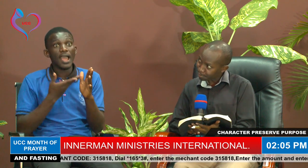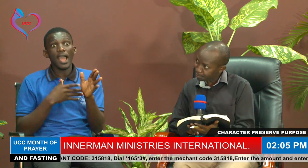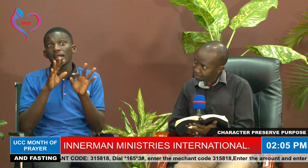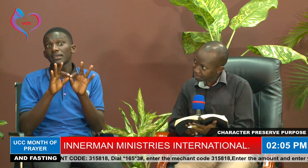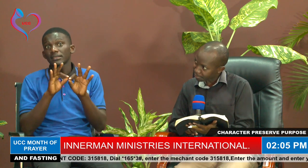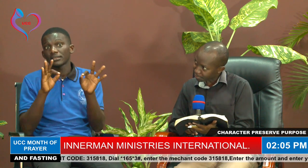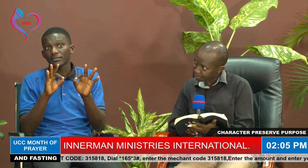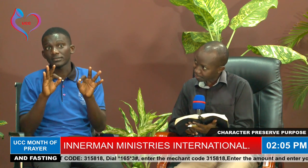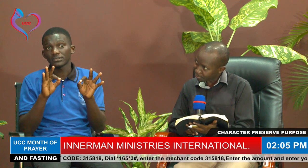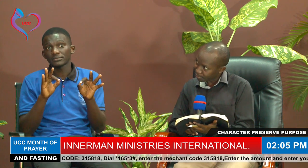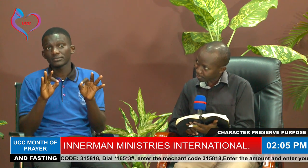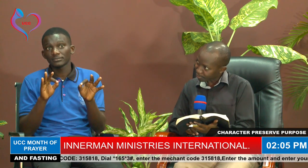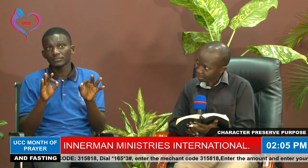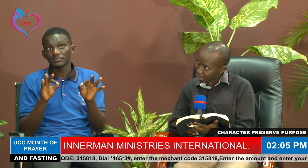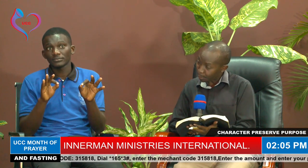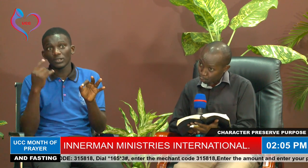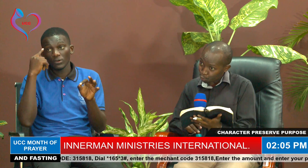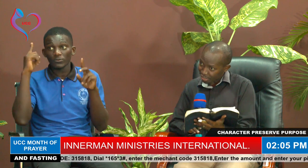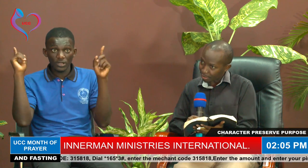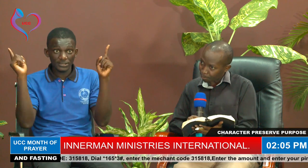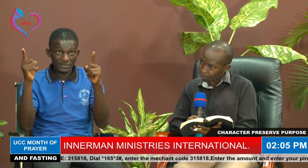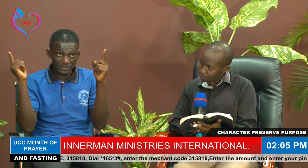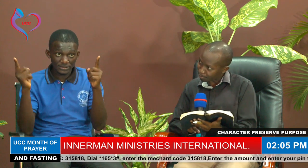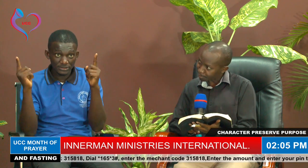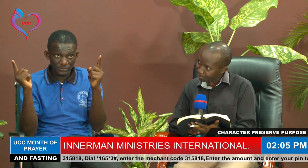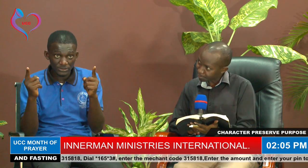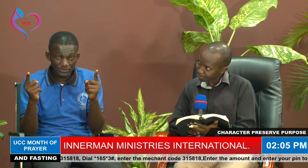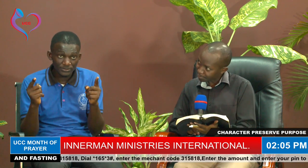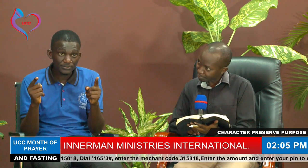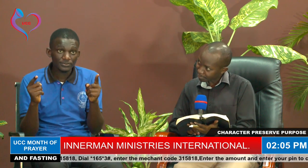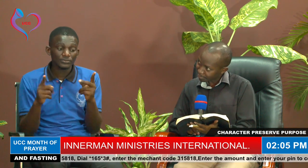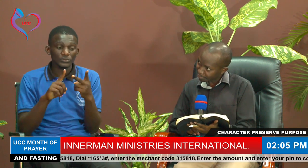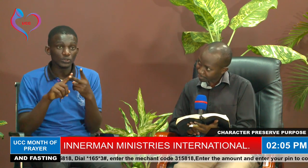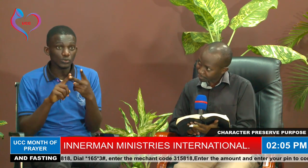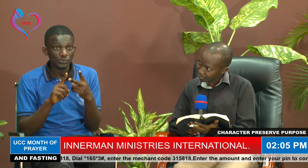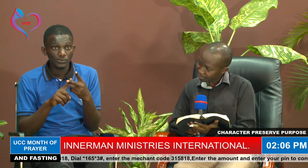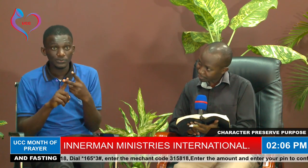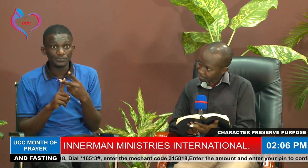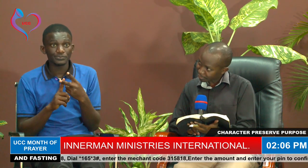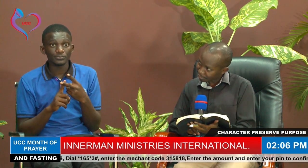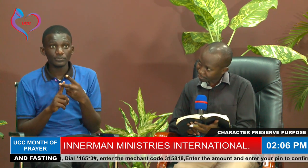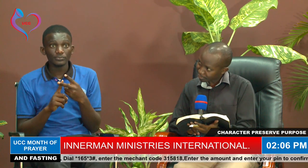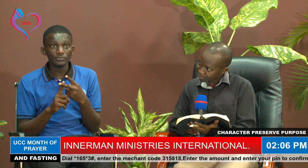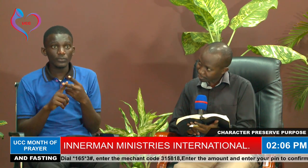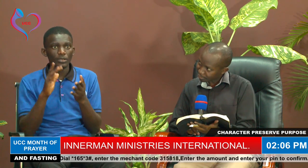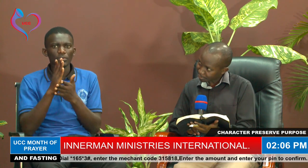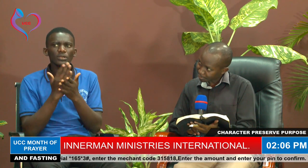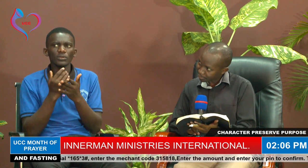That is a shepherd. Mulunzi. Number two. Rokuba musumba,